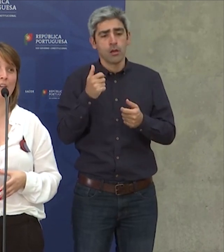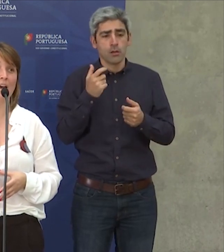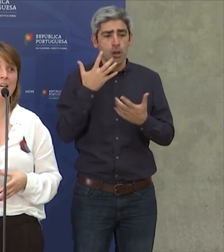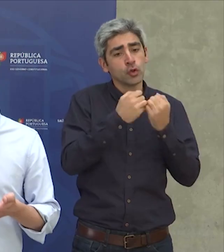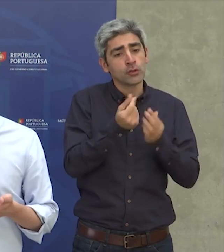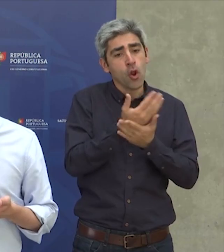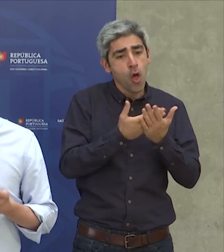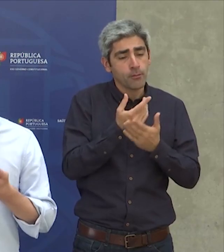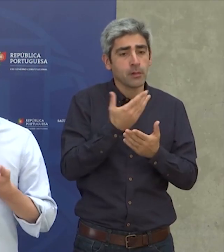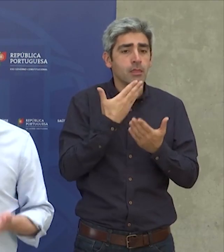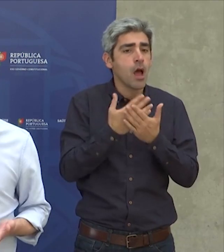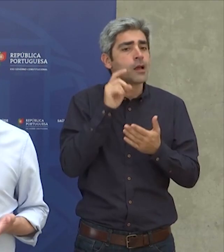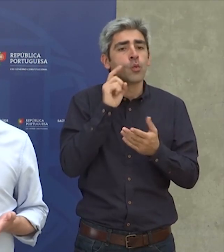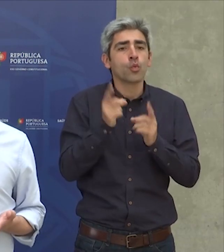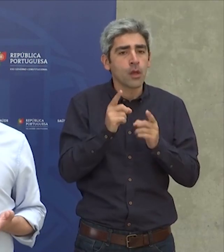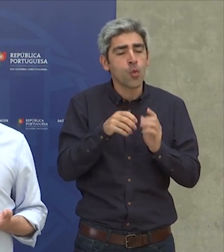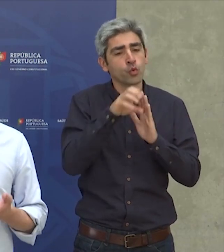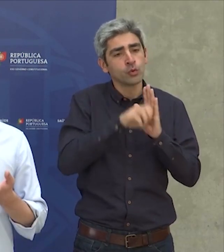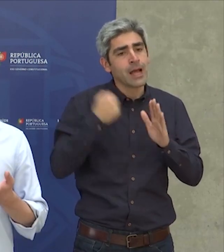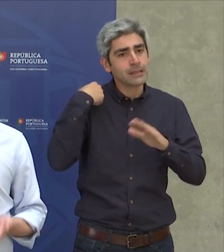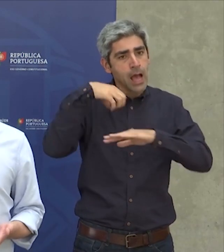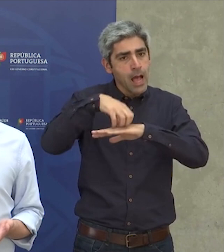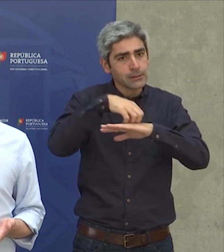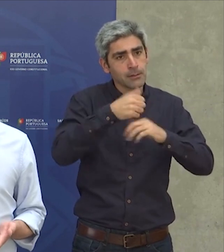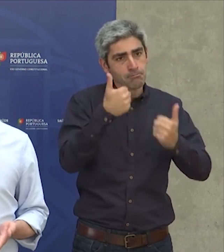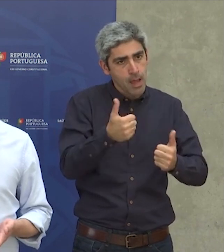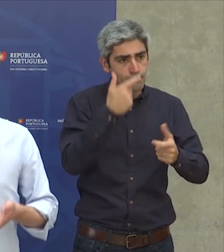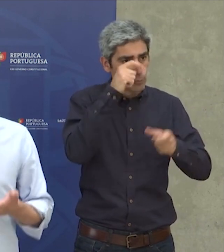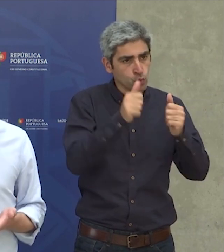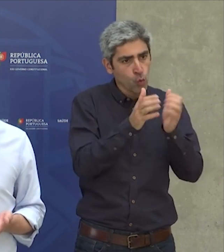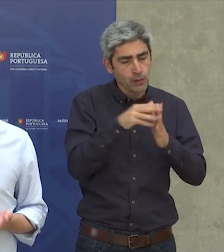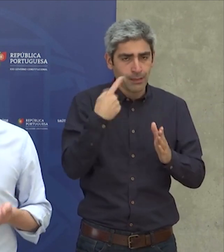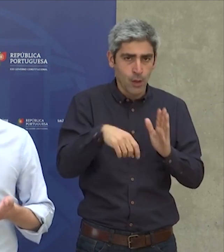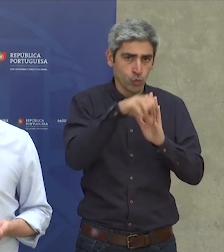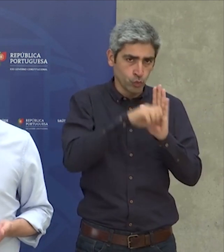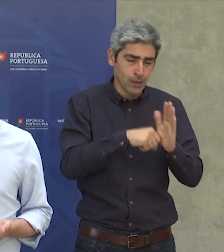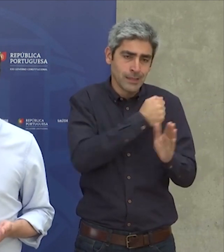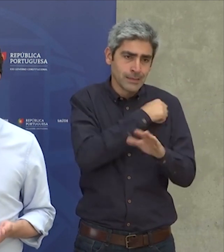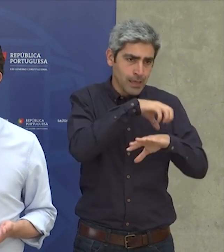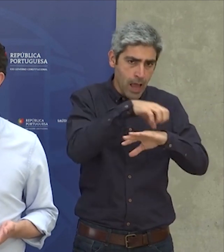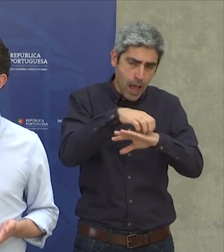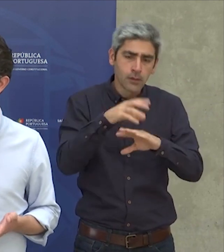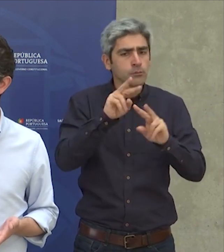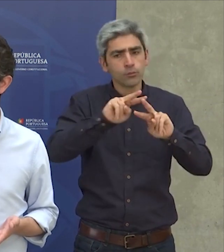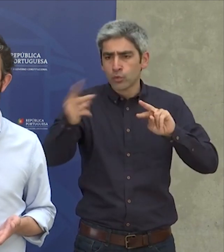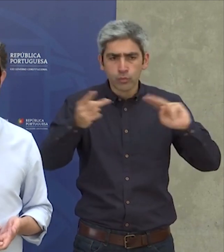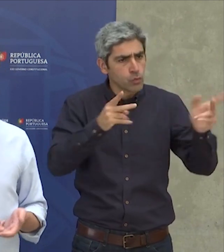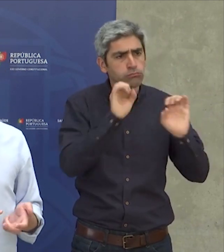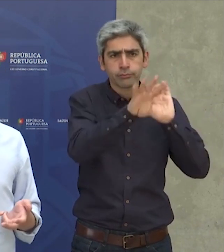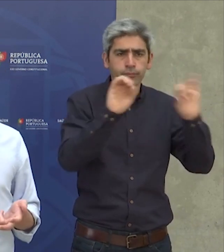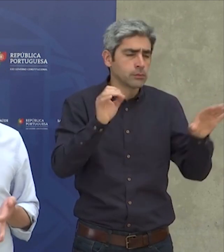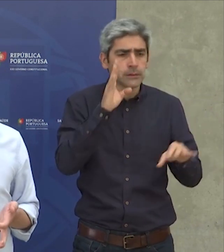a verificar. Garantir condições de habitação a estas pessoas, com alojamentos e realojamentos se for necessário, como é